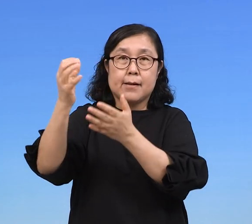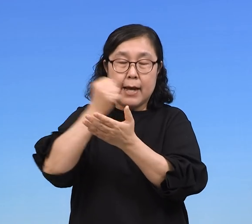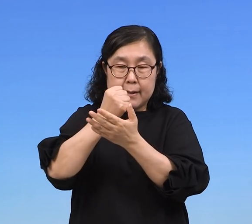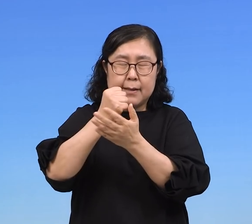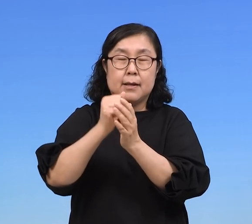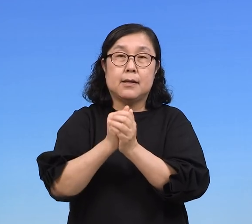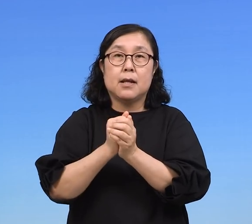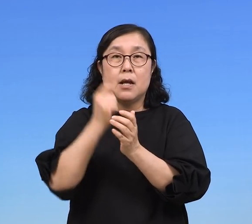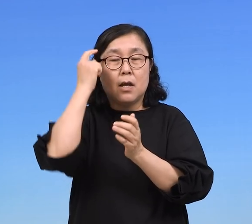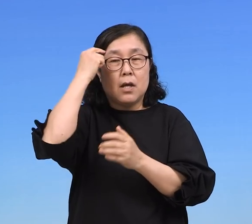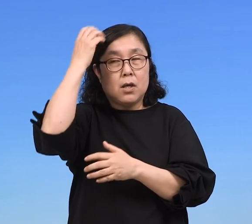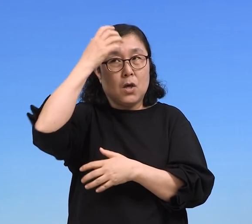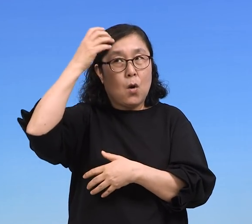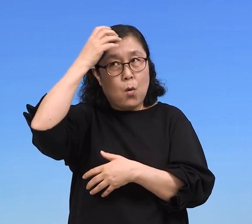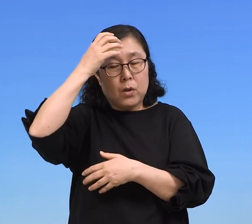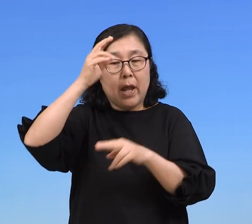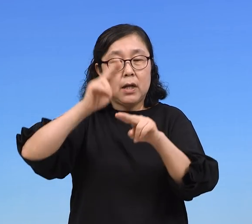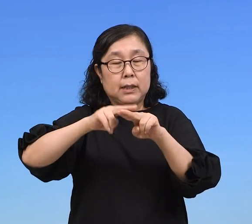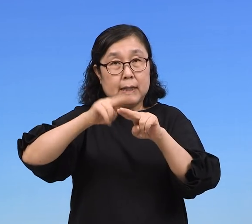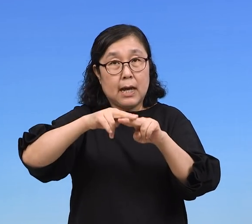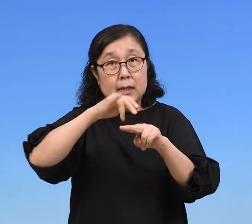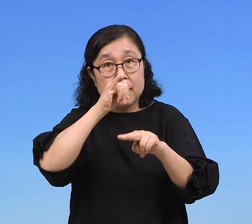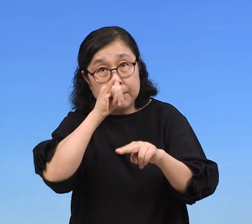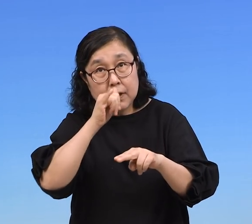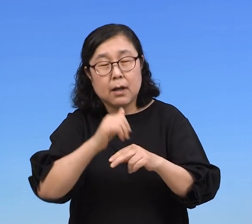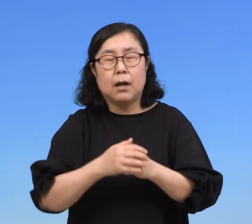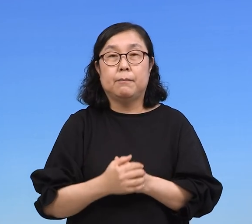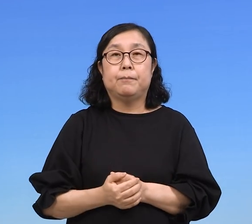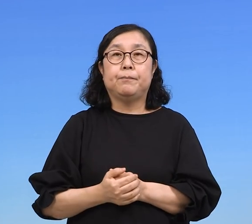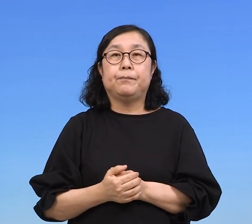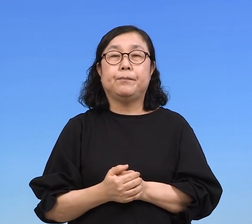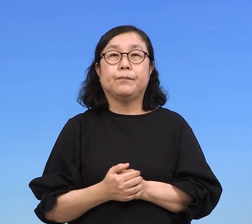관계를 맺어가는 차원에서의 의자가 있습니까?